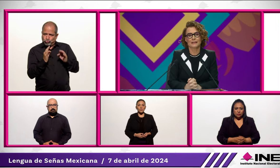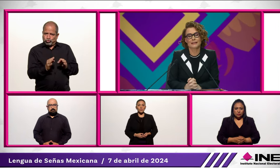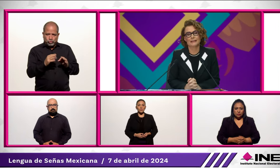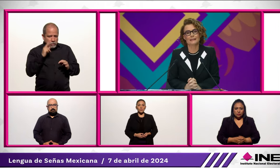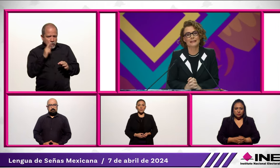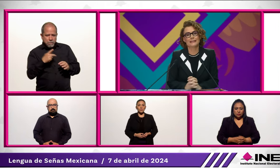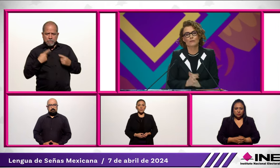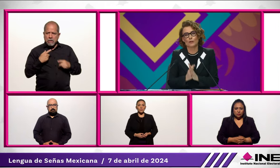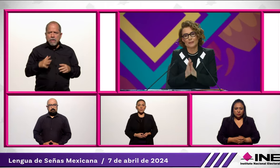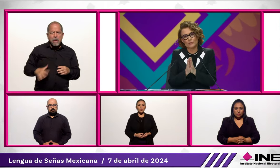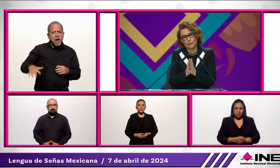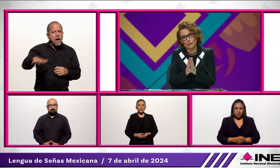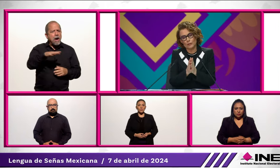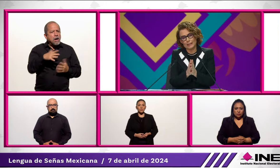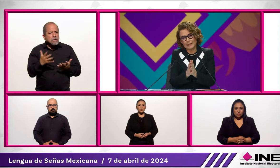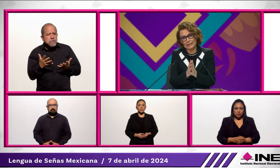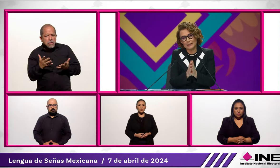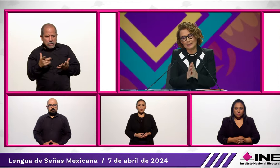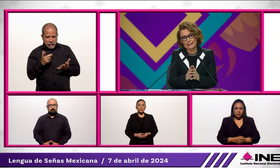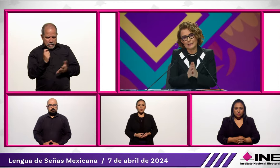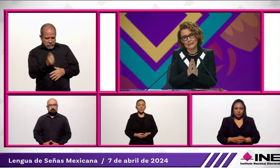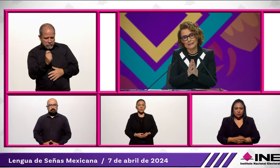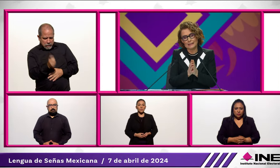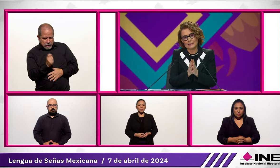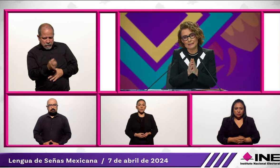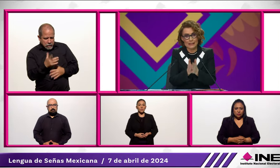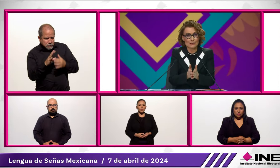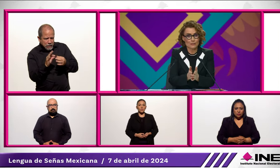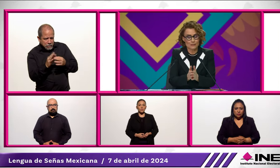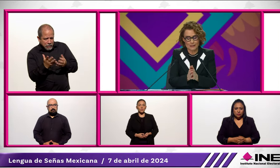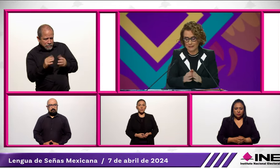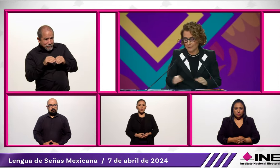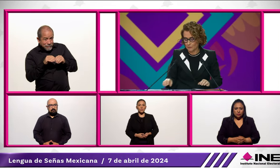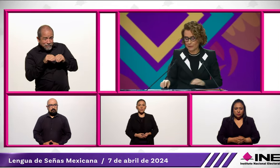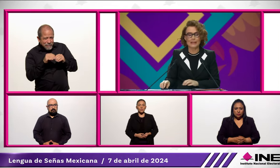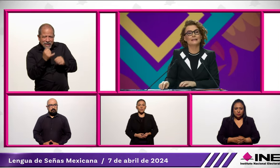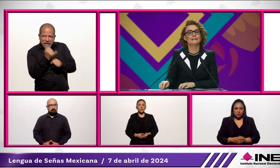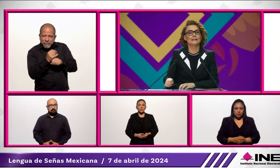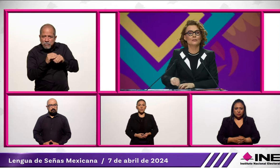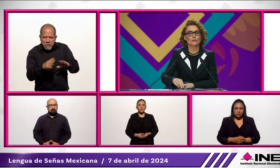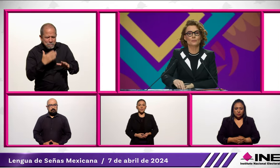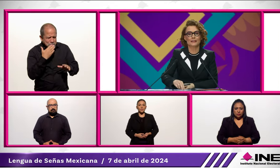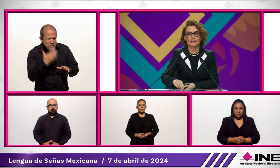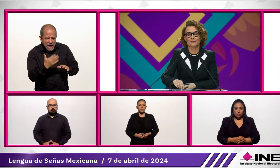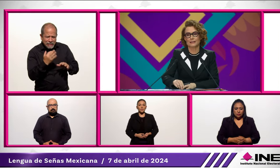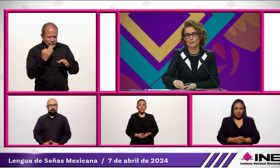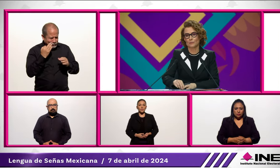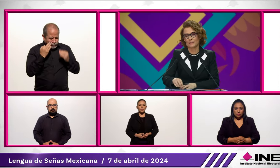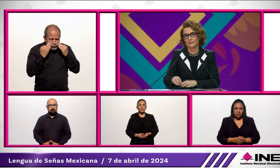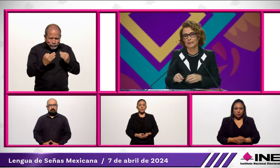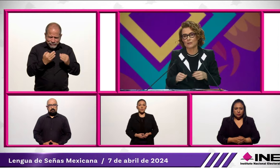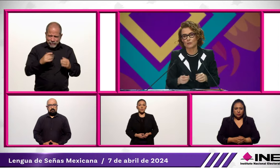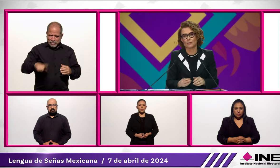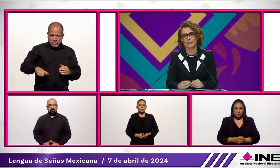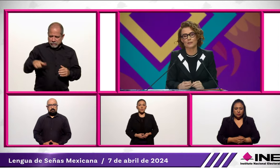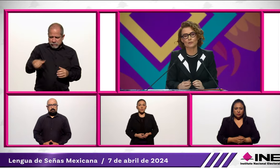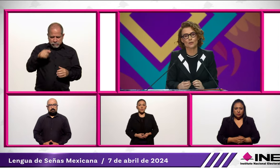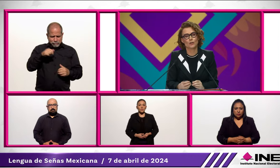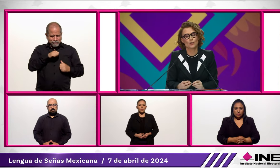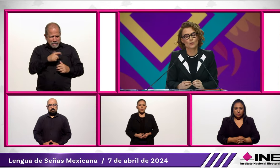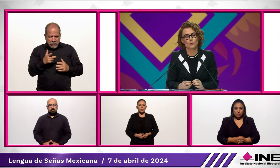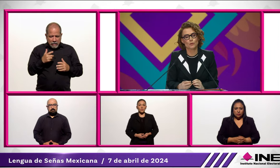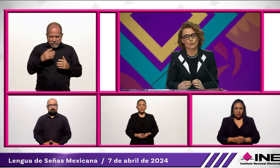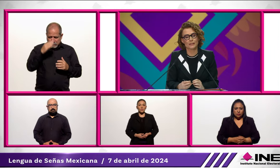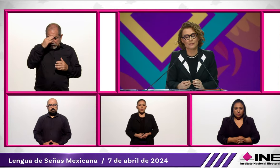justamente tengan información concreta y de las autoridades y no los perciban y no perciban a los